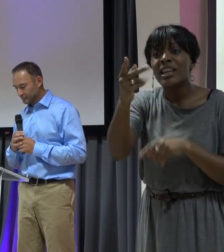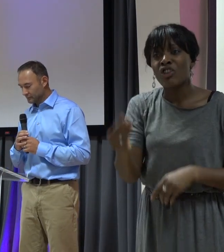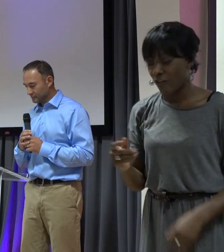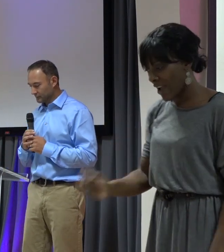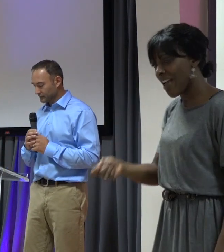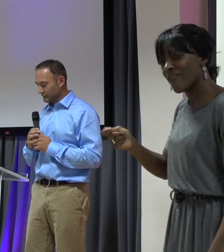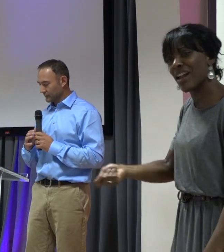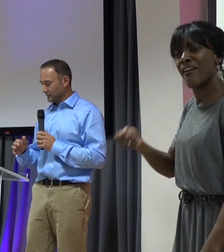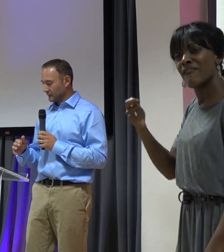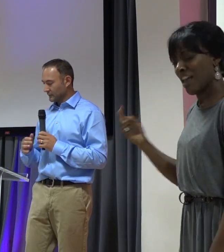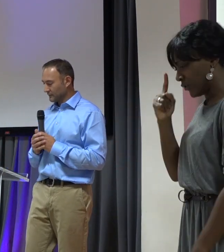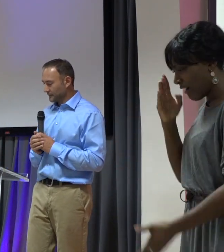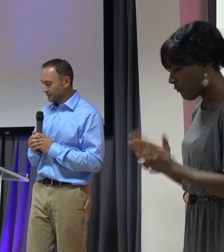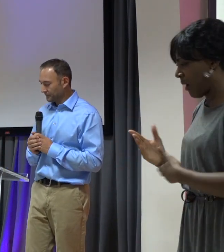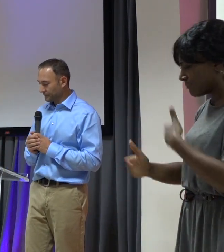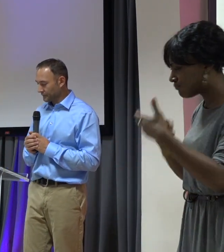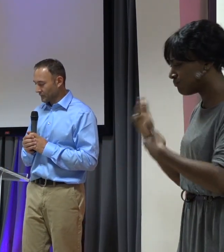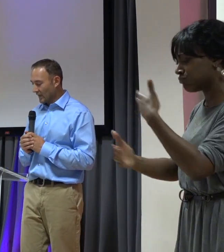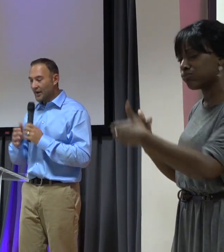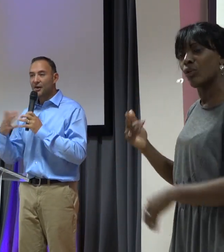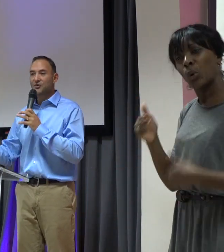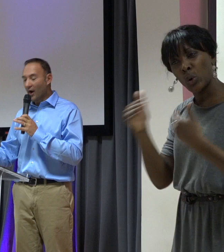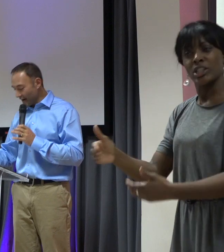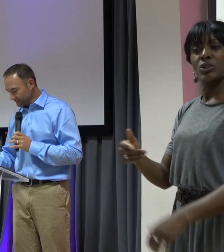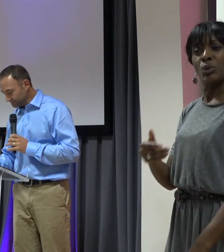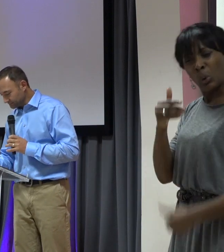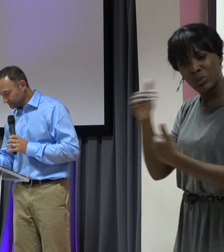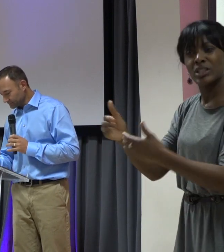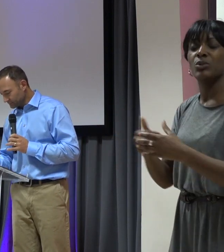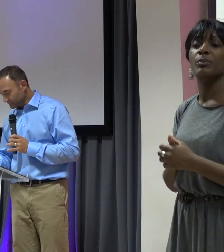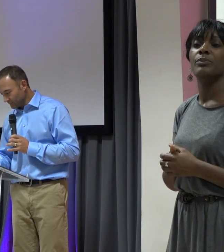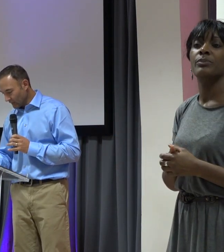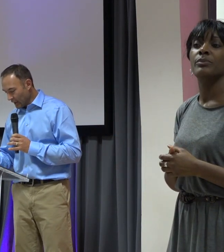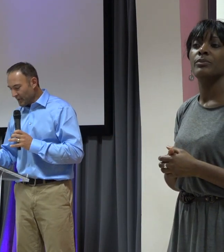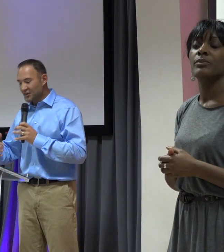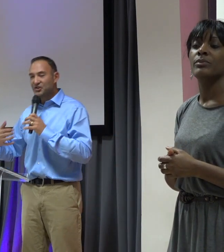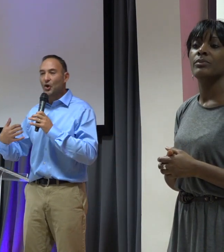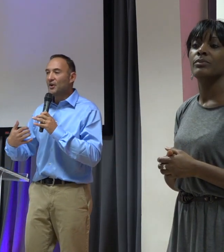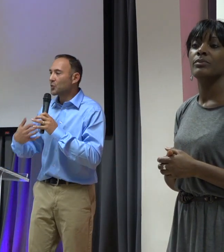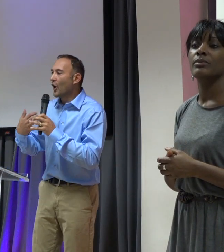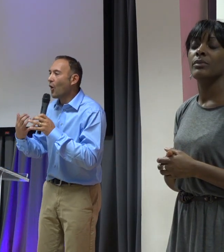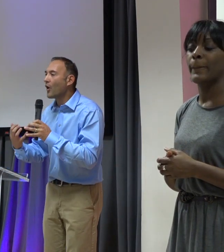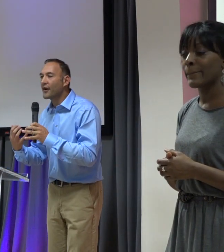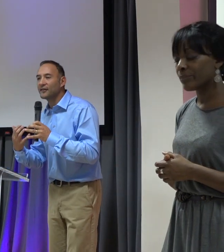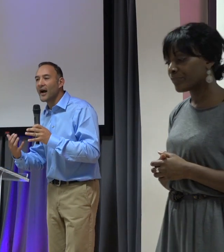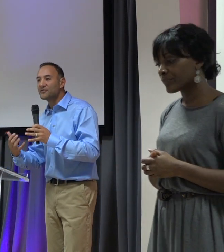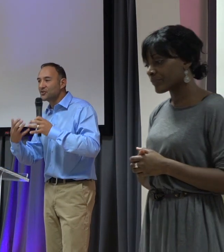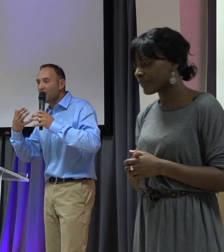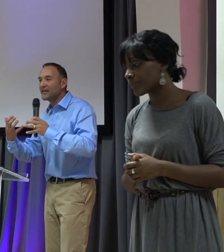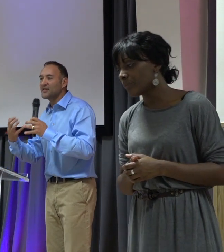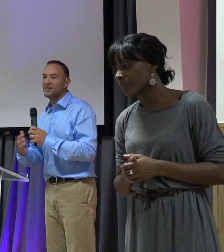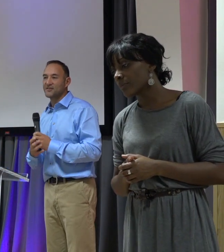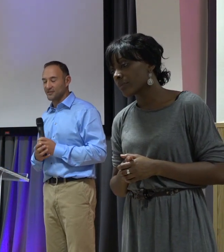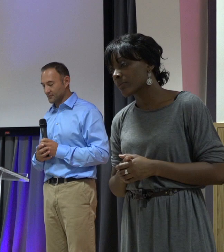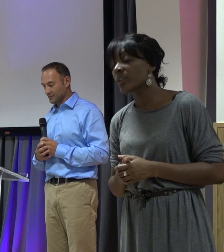dans la foi forte dans le Seigneur. And here is why. Et voilà pourquoi. Because as humans, we all want our lives to